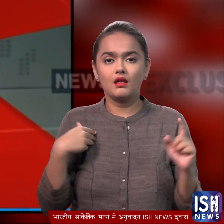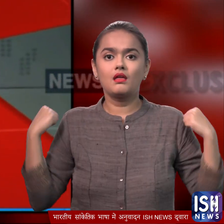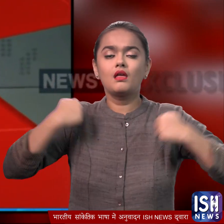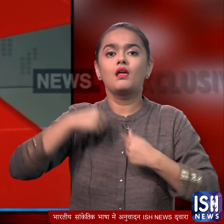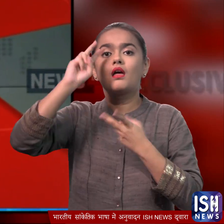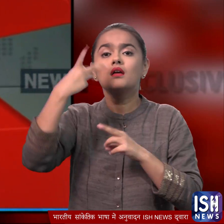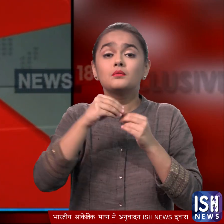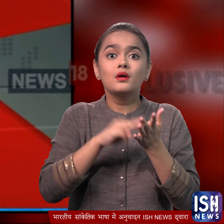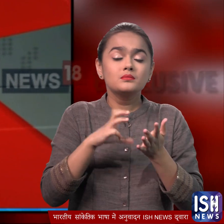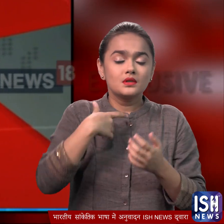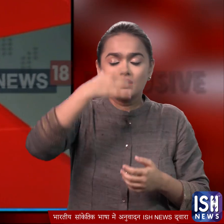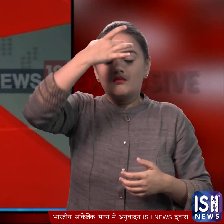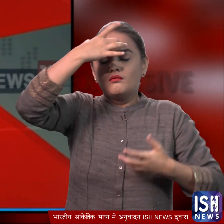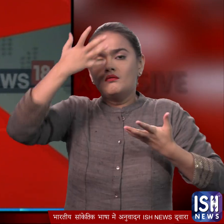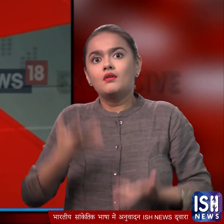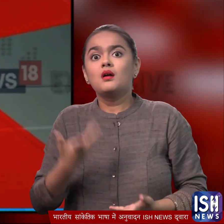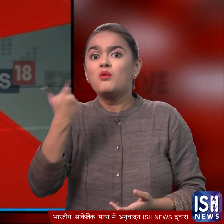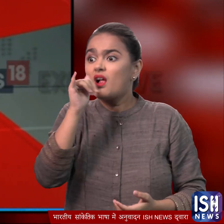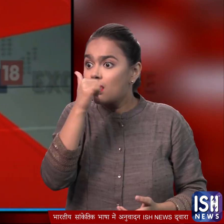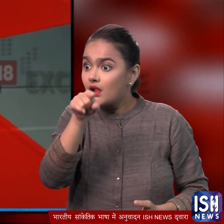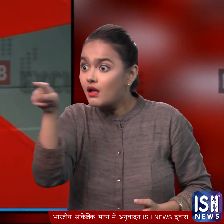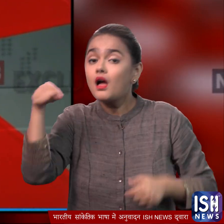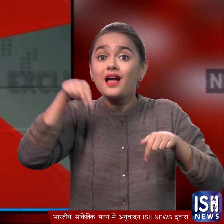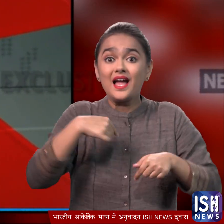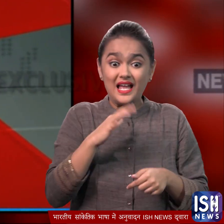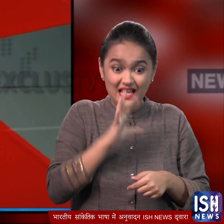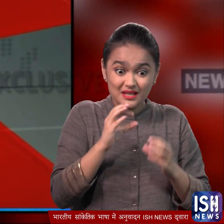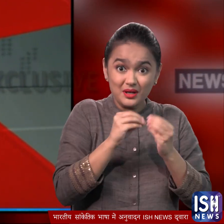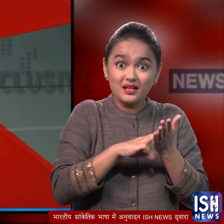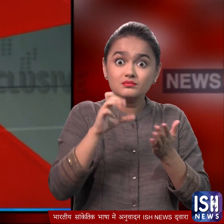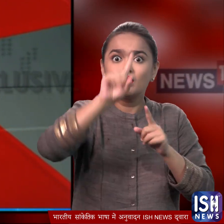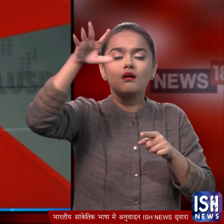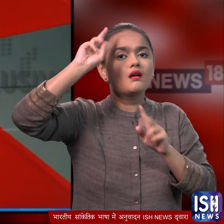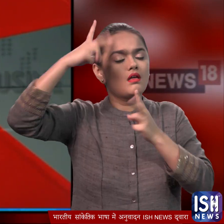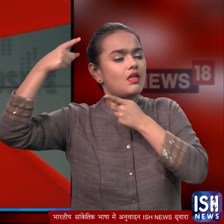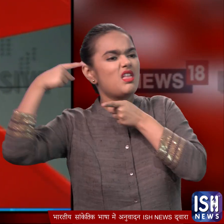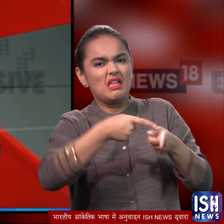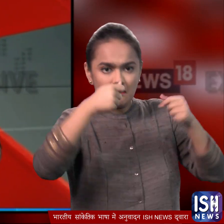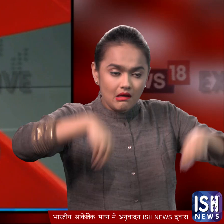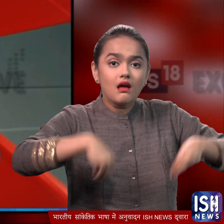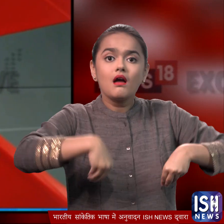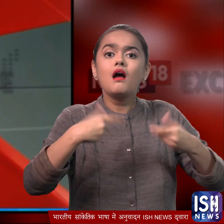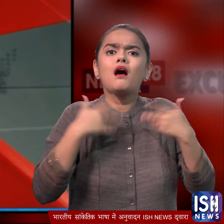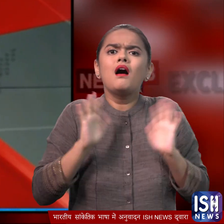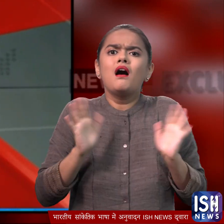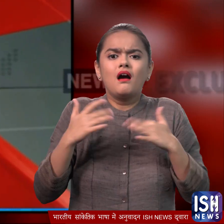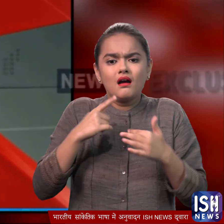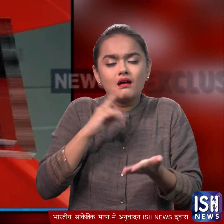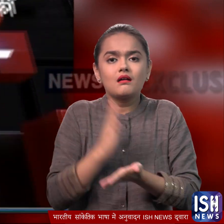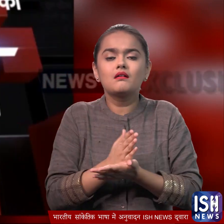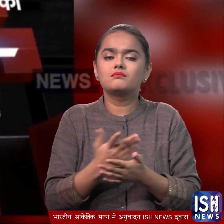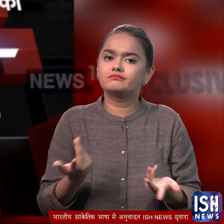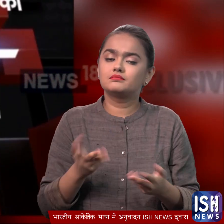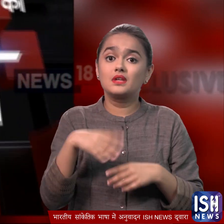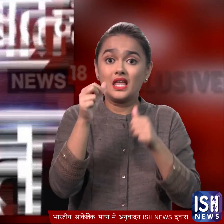का सक्रिय होना बीएमसी के लिए भी परेशानी की बात है, क्योंकि ऐसे फर्जी मार्शल की वजह से बीएमसी के असली मार्शल पर भी लोगों का भरोसा उठने